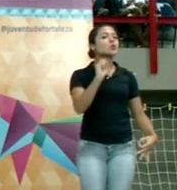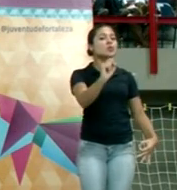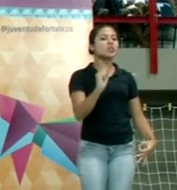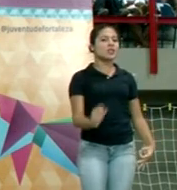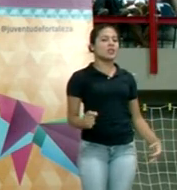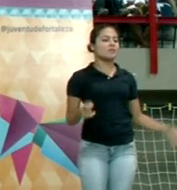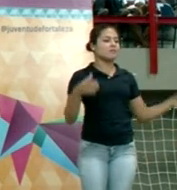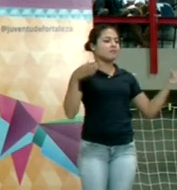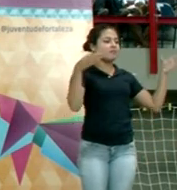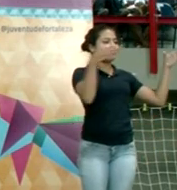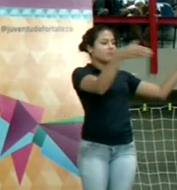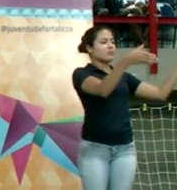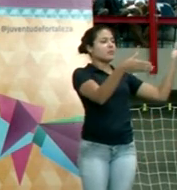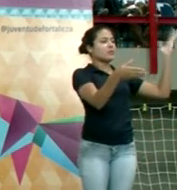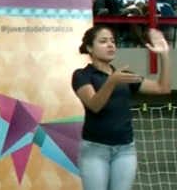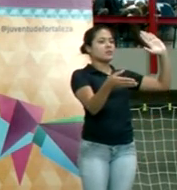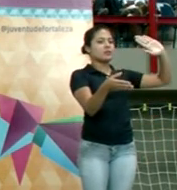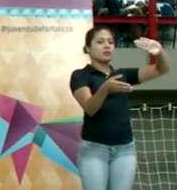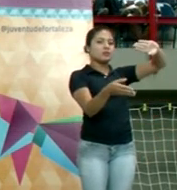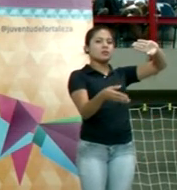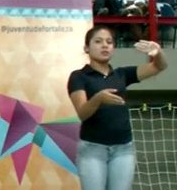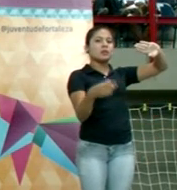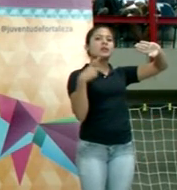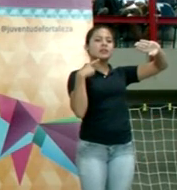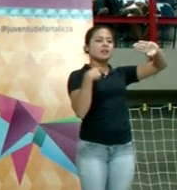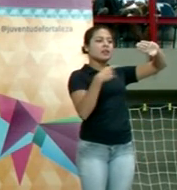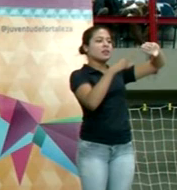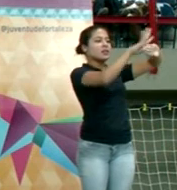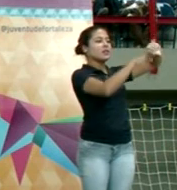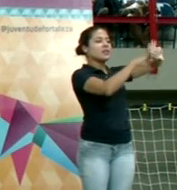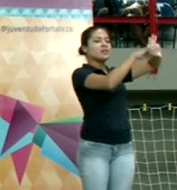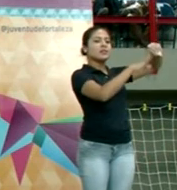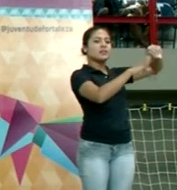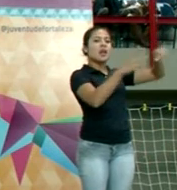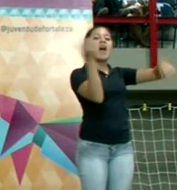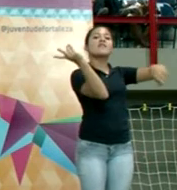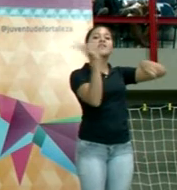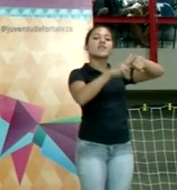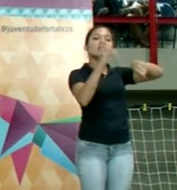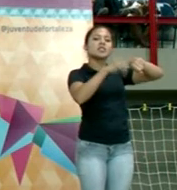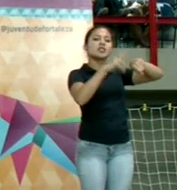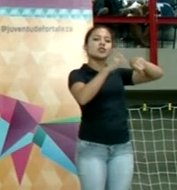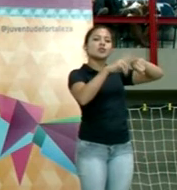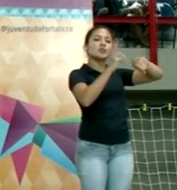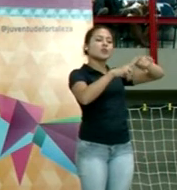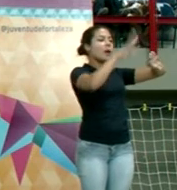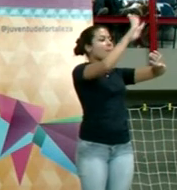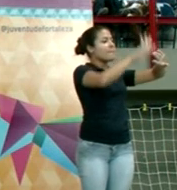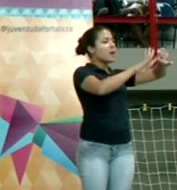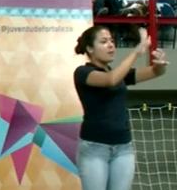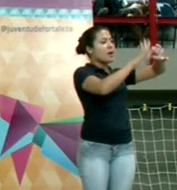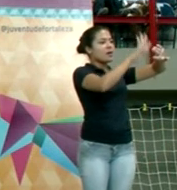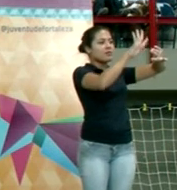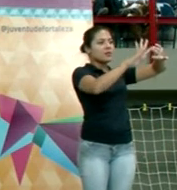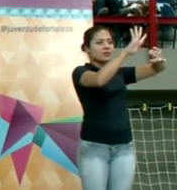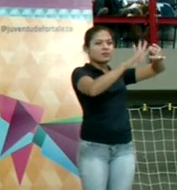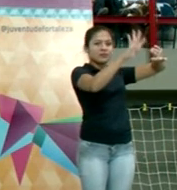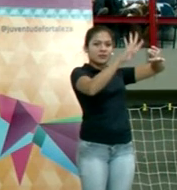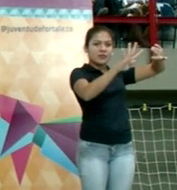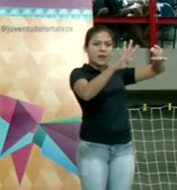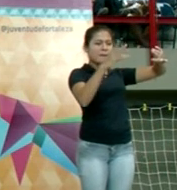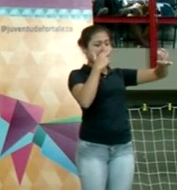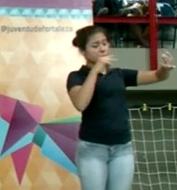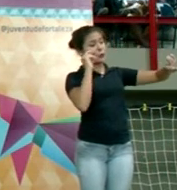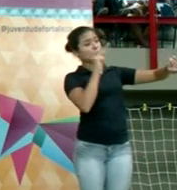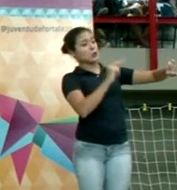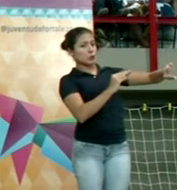seu micro-ondas, uma tela toda quadriculadazinha assim no vidro. Muita gente pensa que aquilo é desenhado, é pintado, ou que é